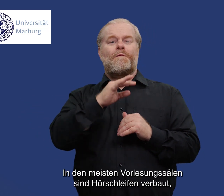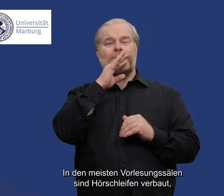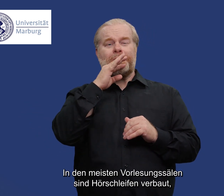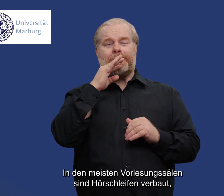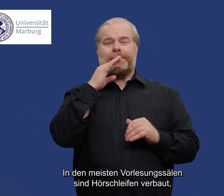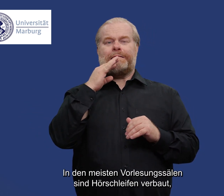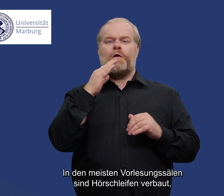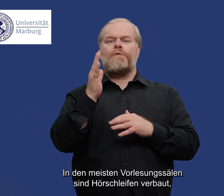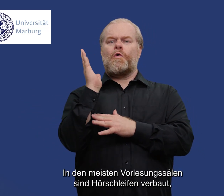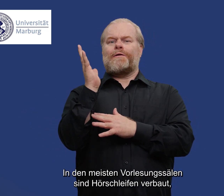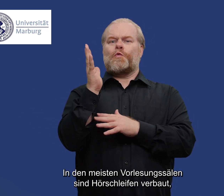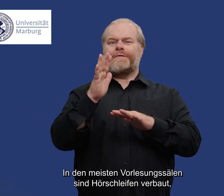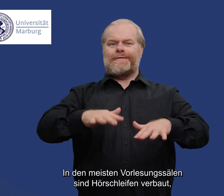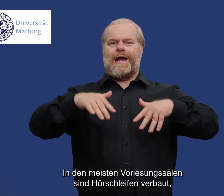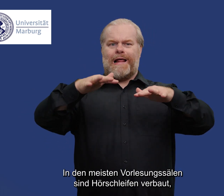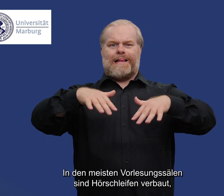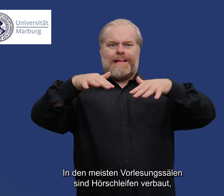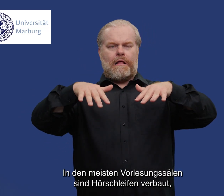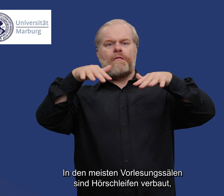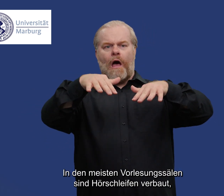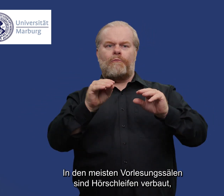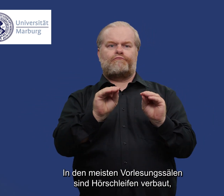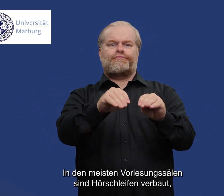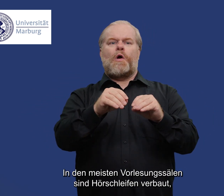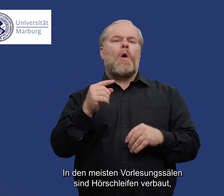In den meisten Vorlesungssälen sind Hörschleifen verbaut.